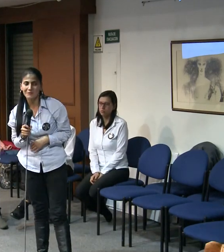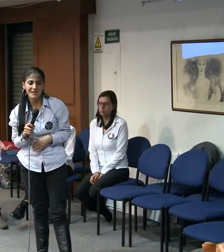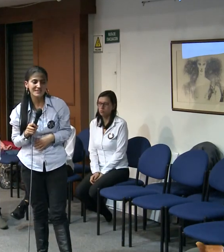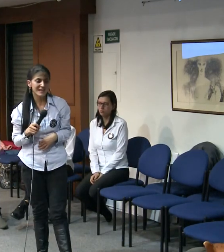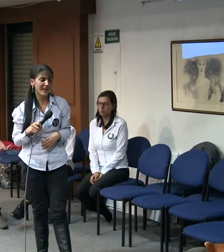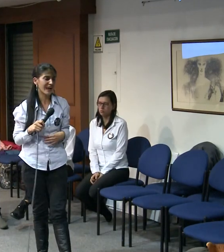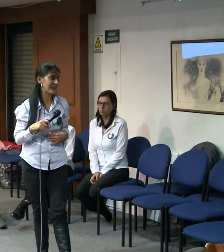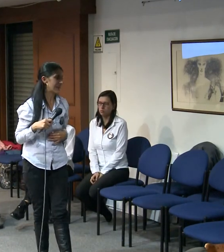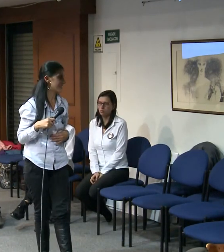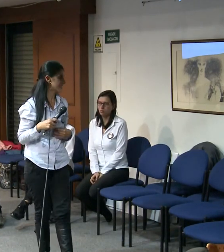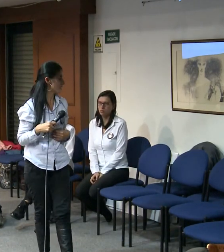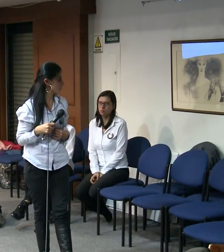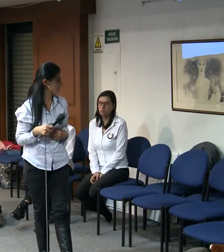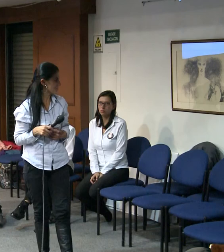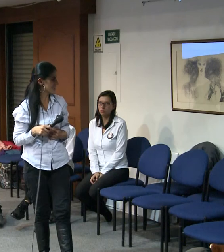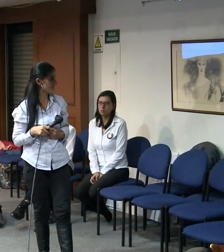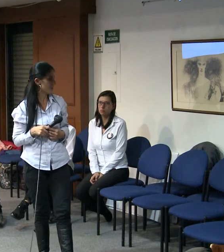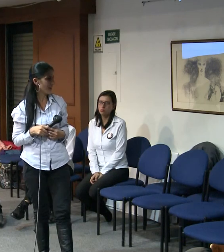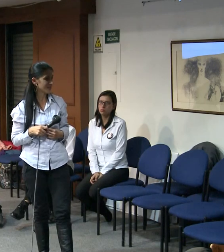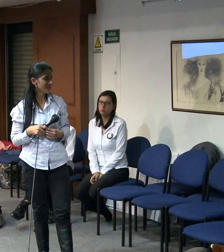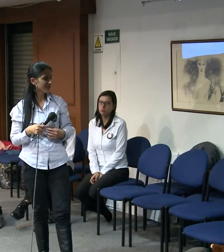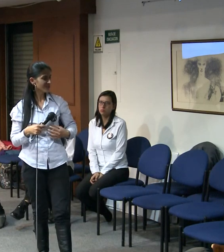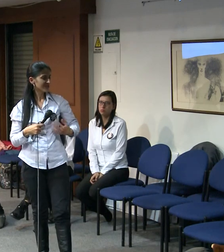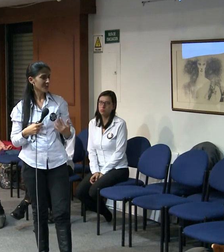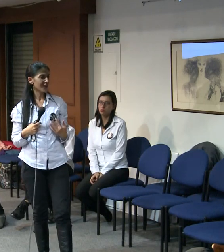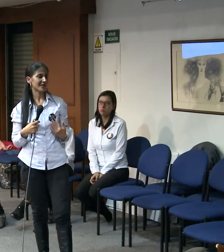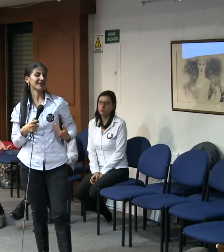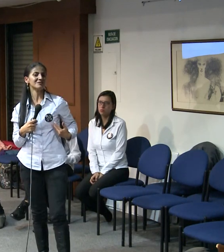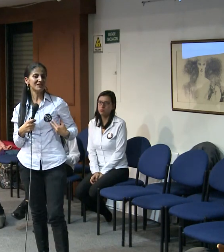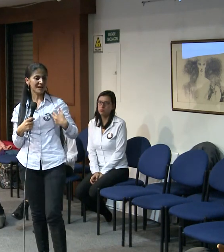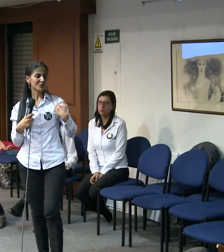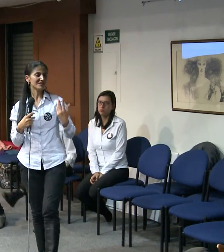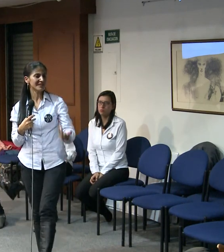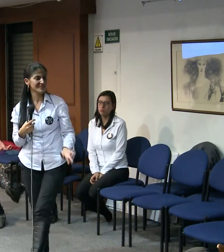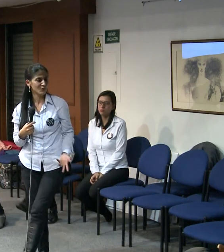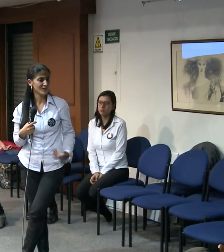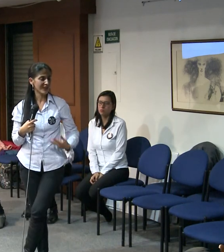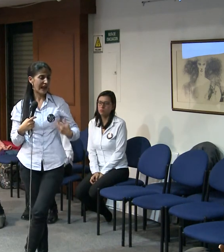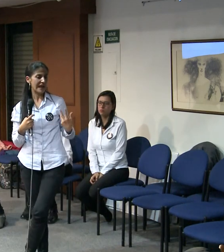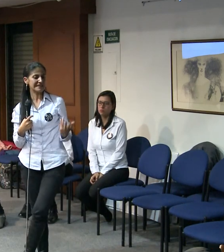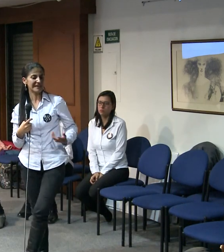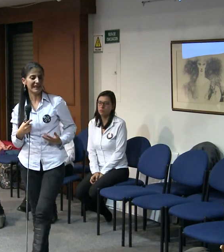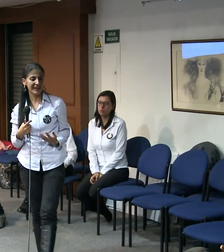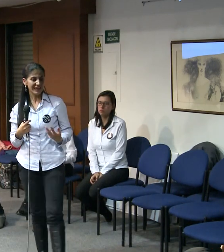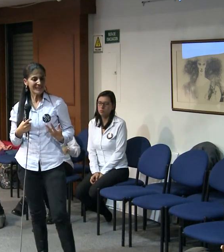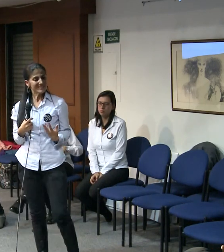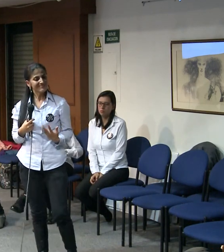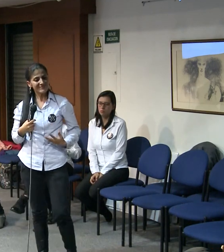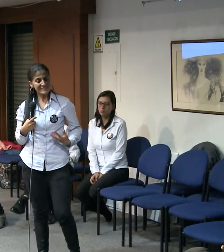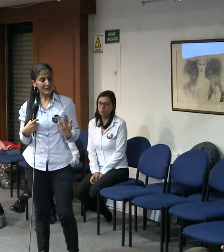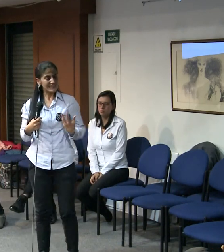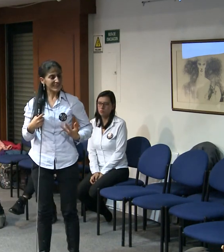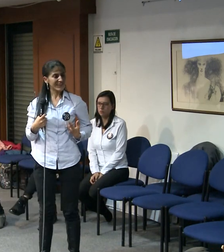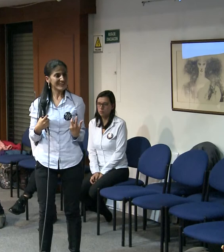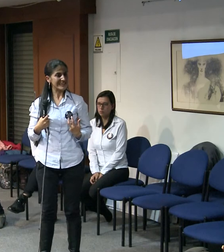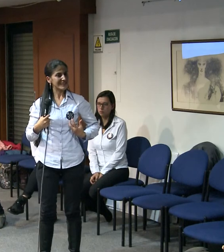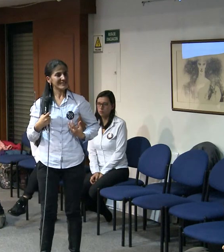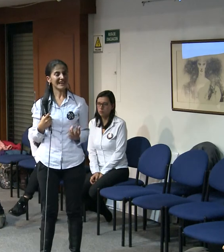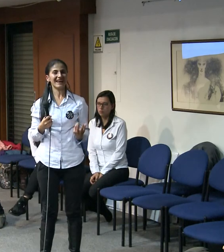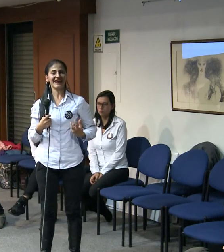muy tímidas al desarrollo de las actividades, entonces como que transmitíamos esa inseguridad,